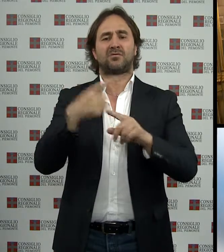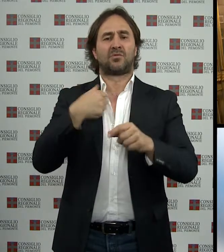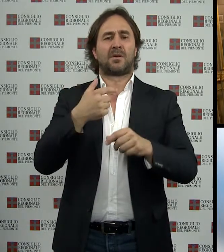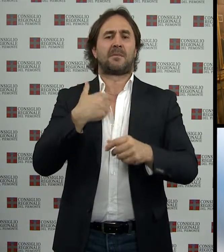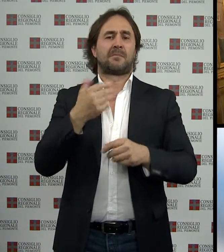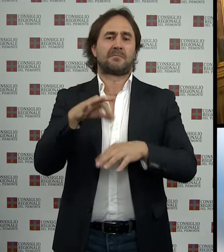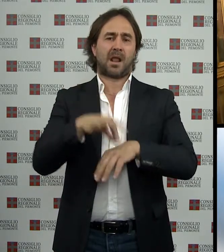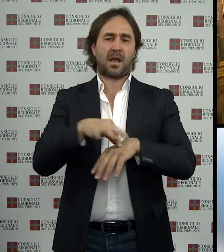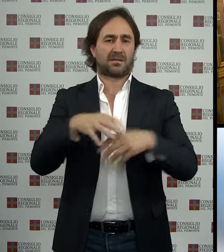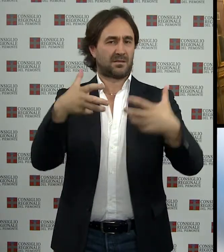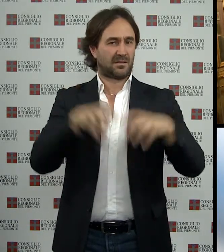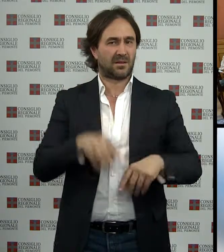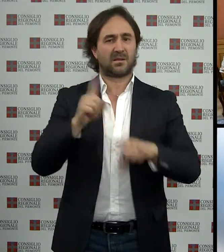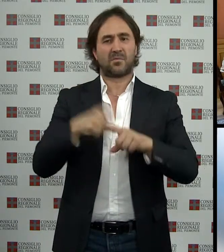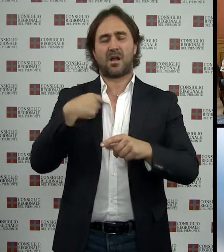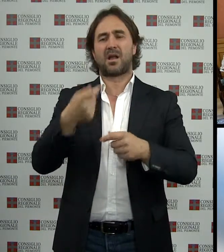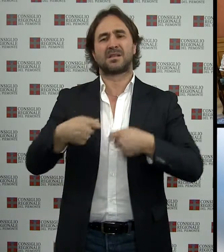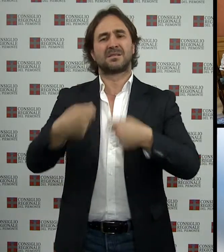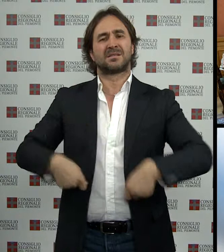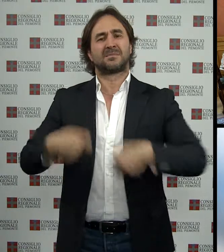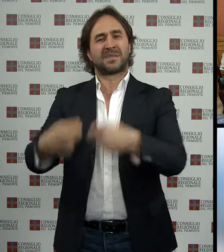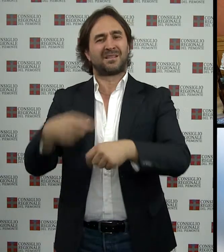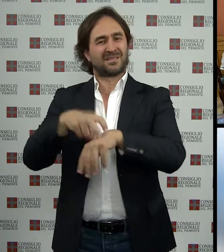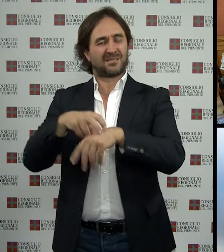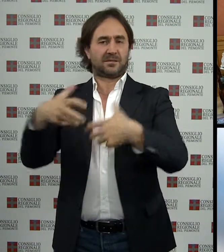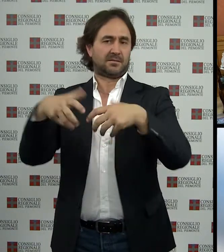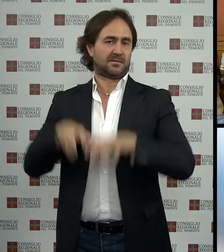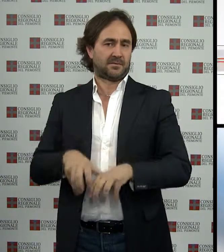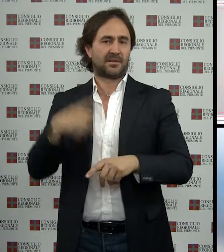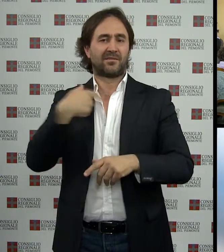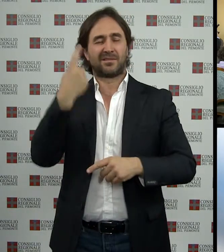sanitaria, anche a fronte del progressivo invecchiamento della popolazione.